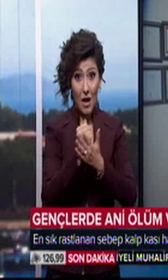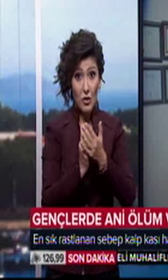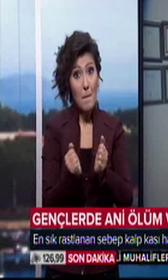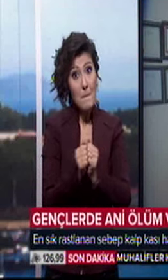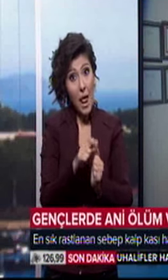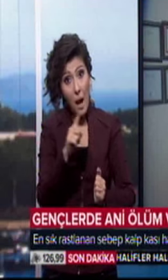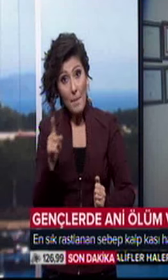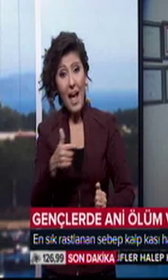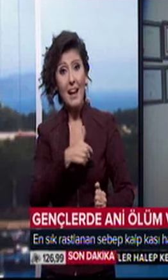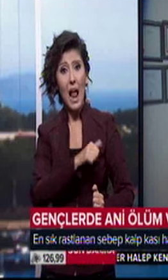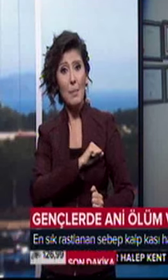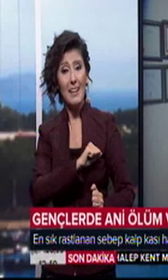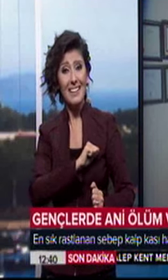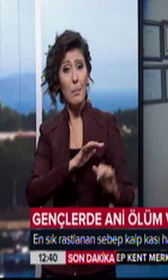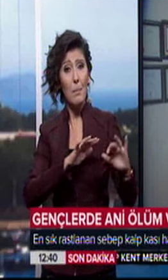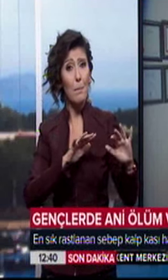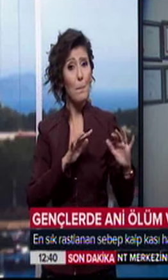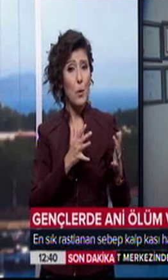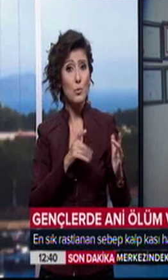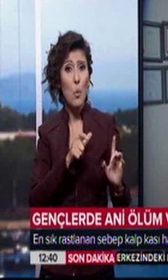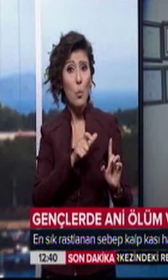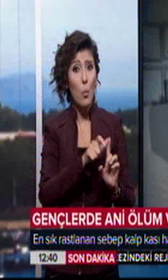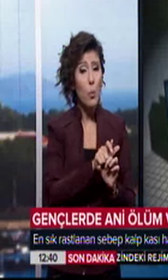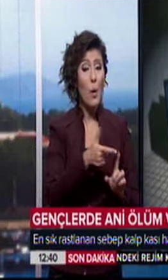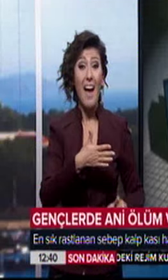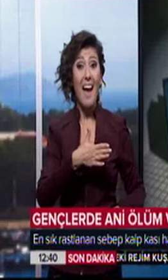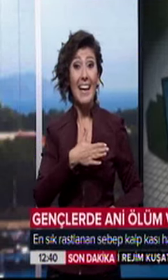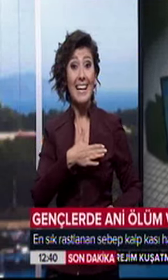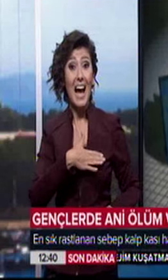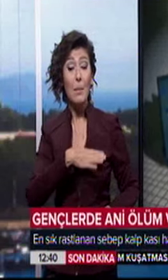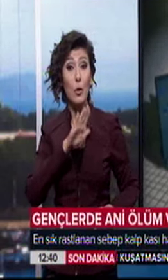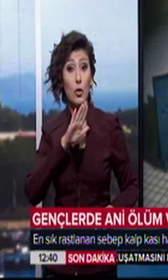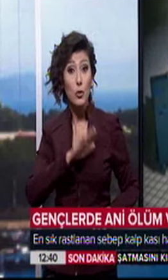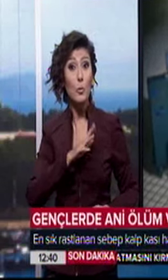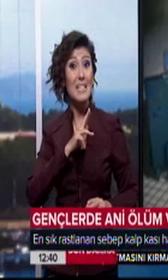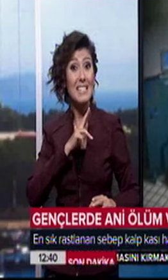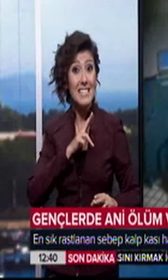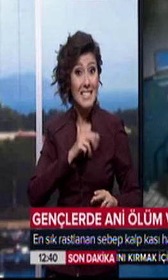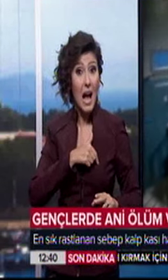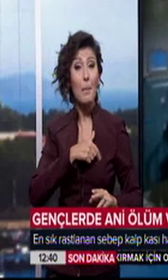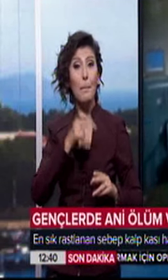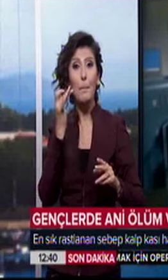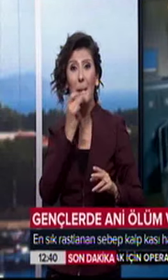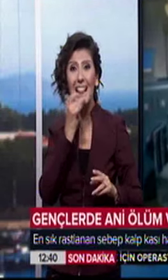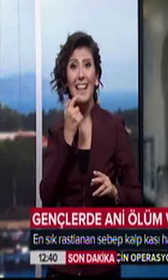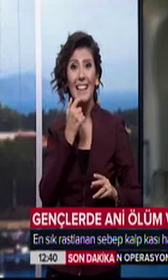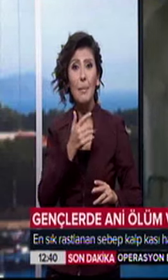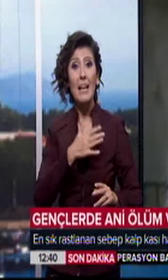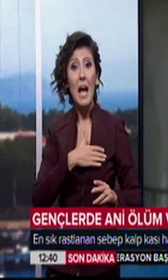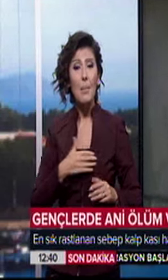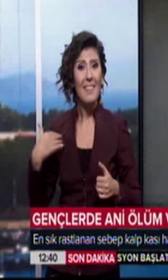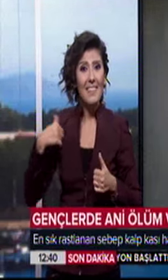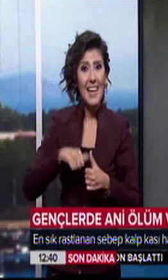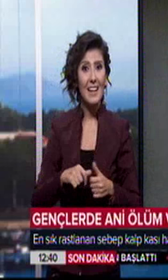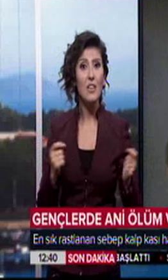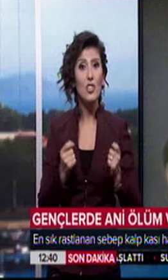kalbi ritim bozukluğundan koruyan ya da o sırada kalbin durması anında kalp pili dediğimiz kalbin tekrar